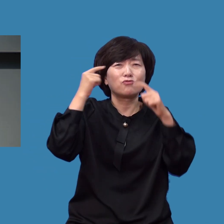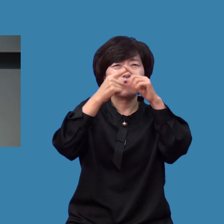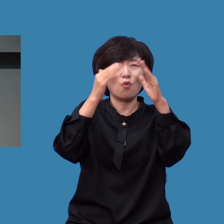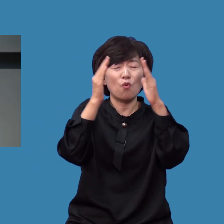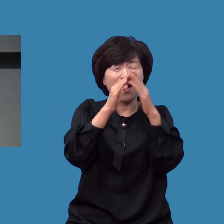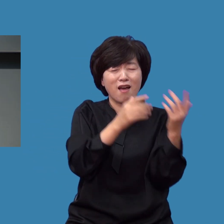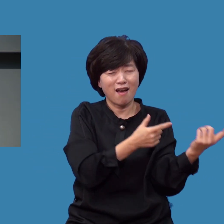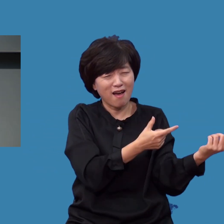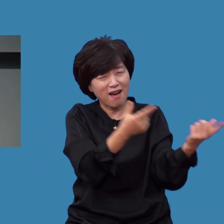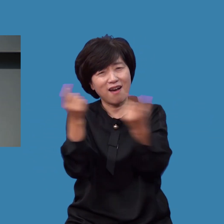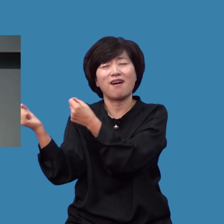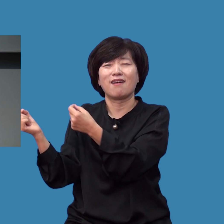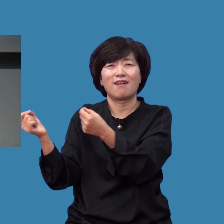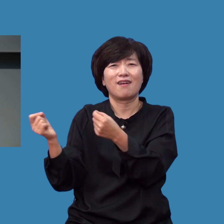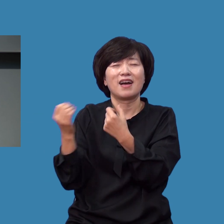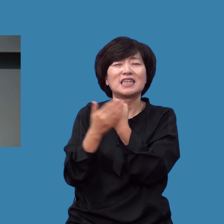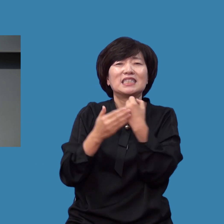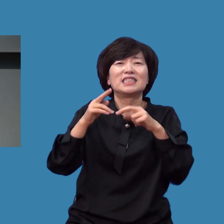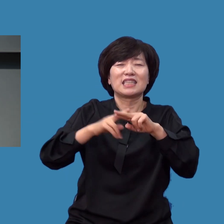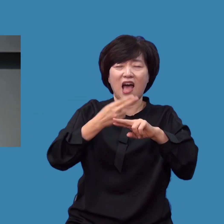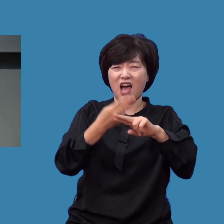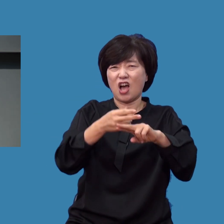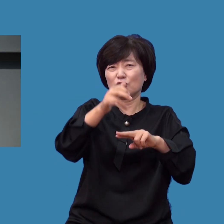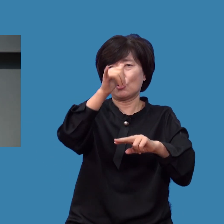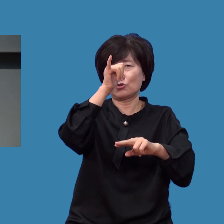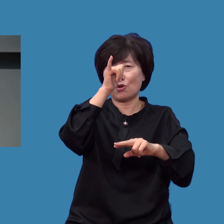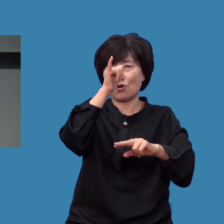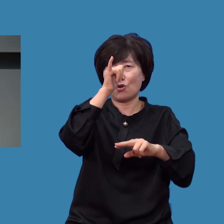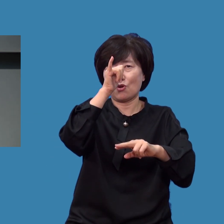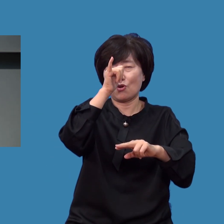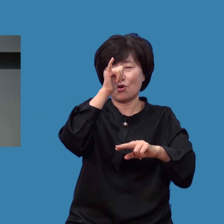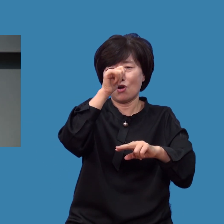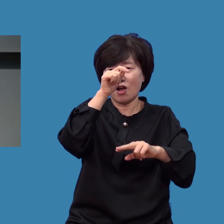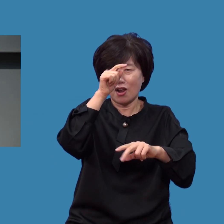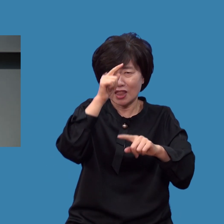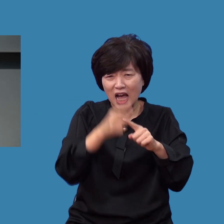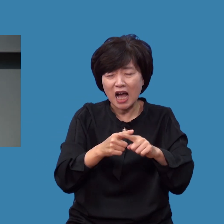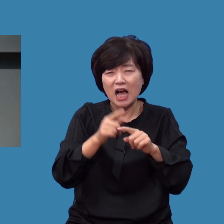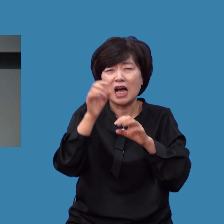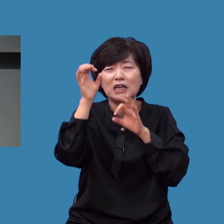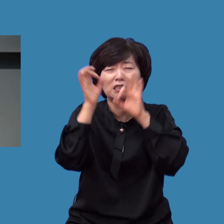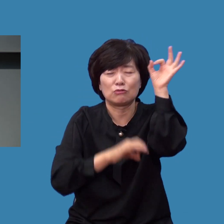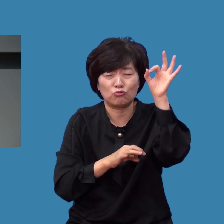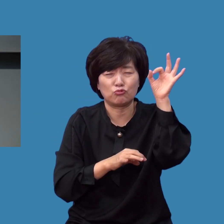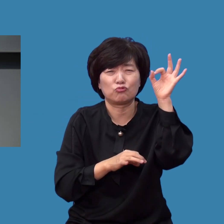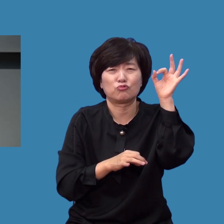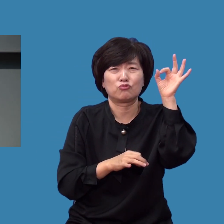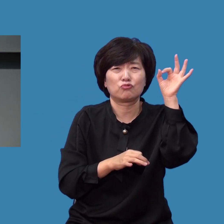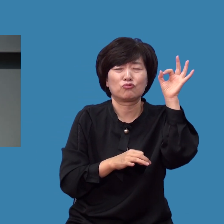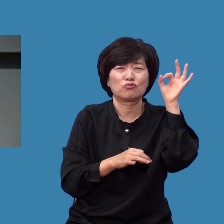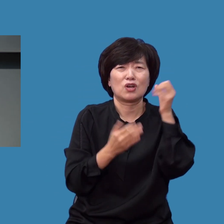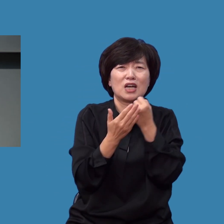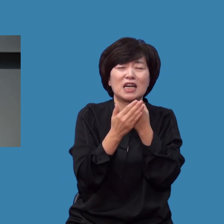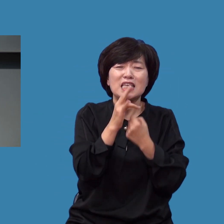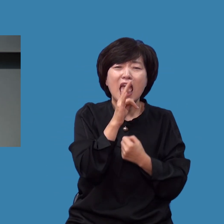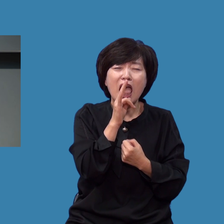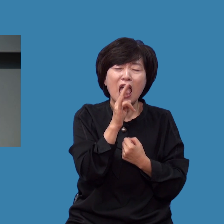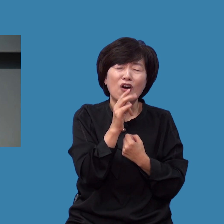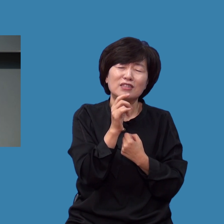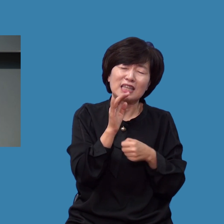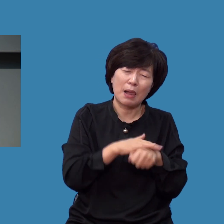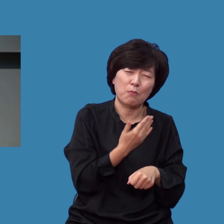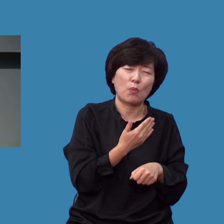은사 운동 중에. 그런데 그렇게 하다가 실수들을 하신 거예요. 이 예언의 부작용들이 나타나기 시작합니다.